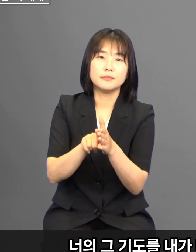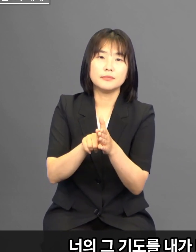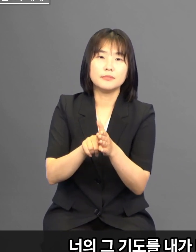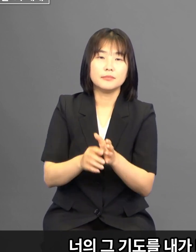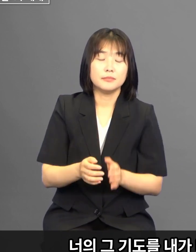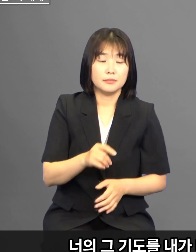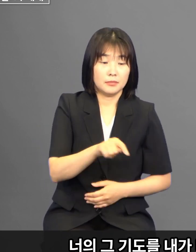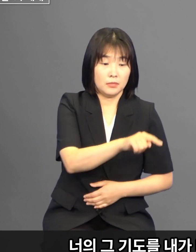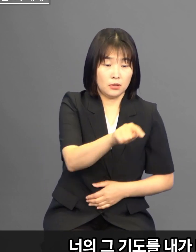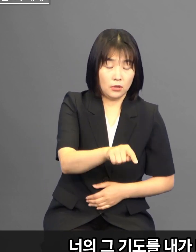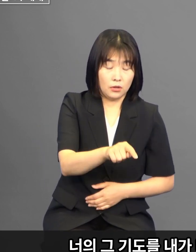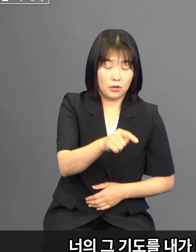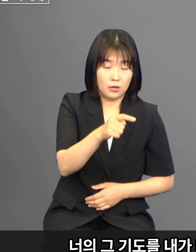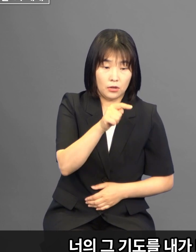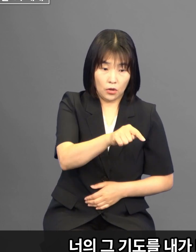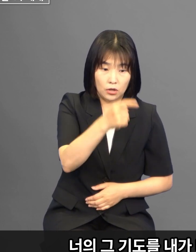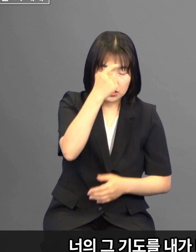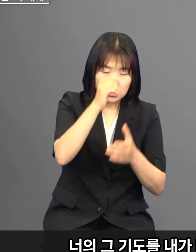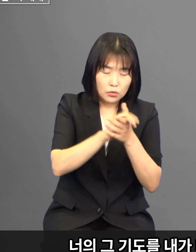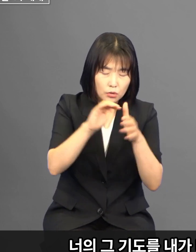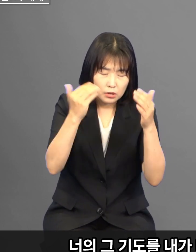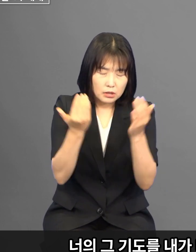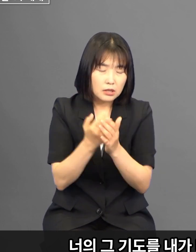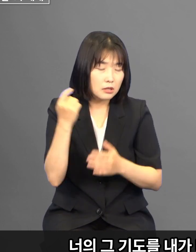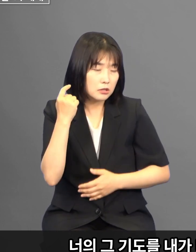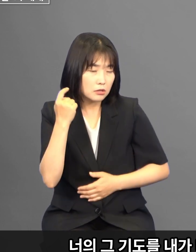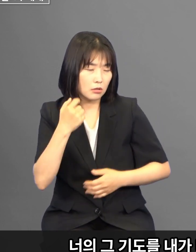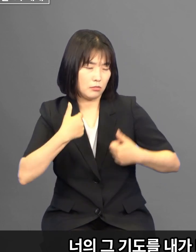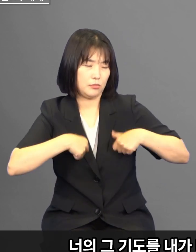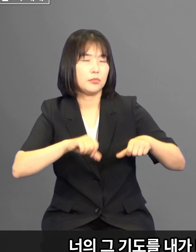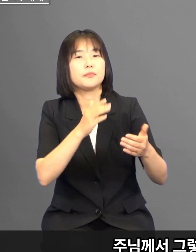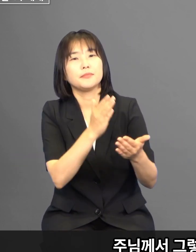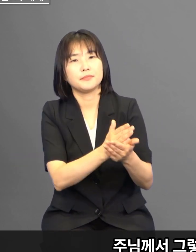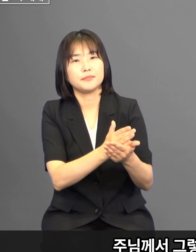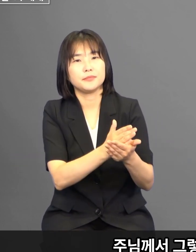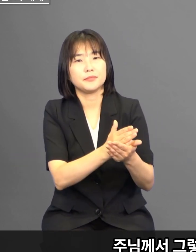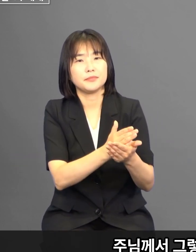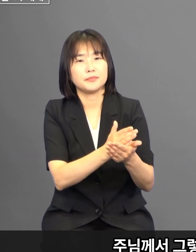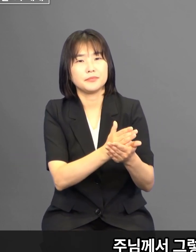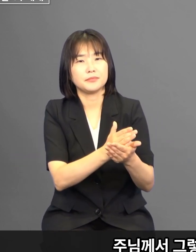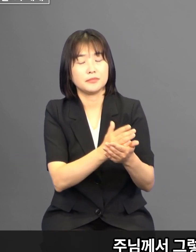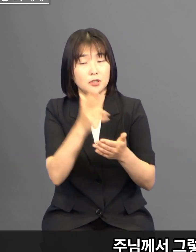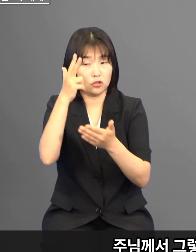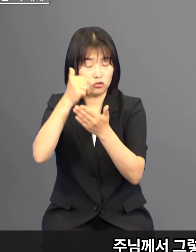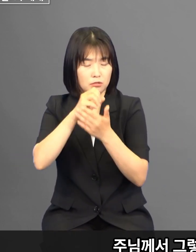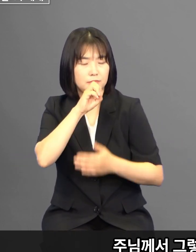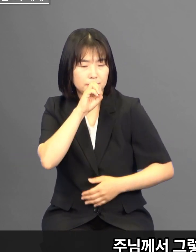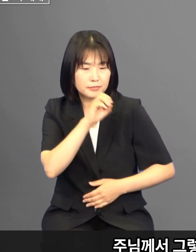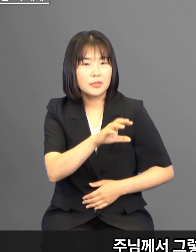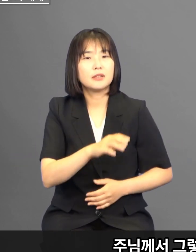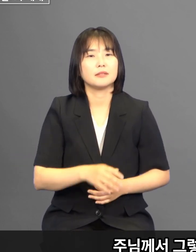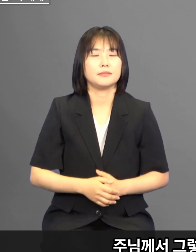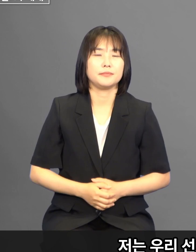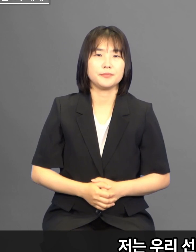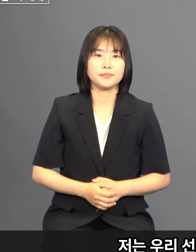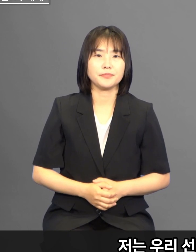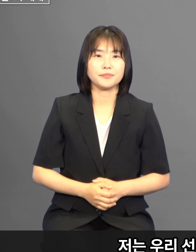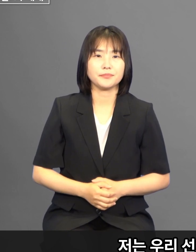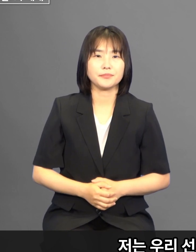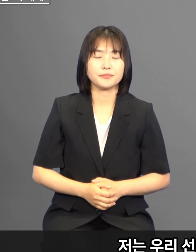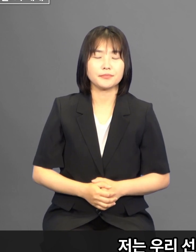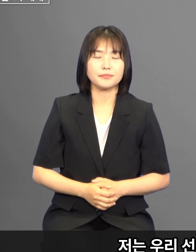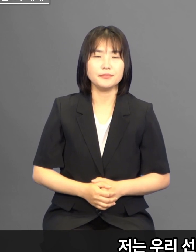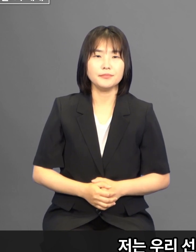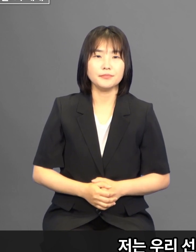그 기도를 내가 다 듣고 있으니 포기하지 말아라. 주님께서 그렇게 말씀을 하시더랍니다.